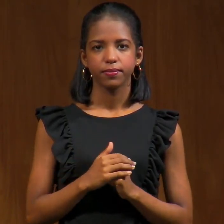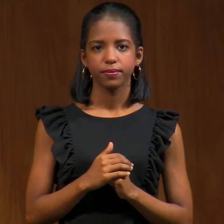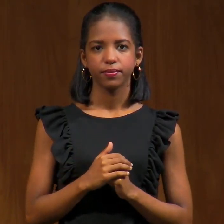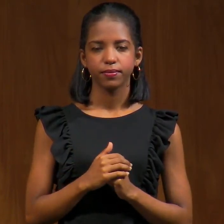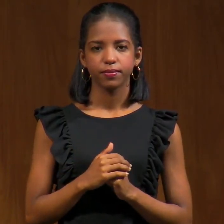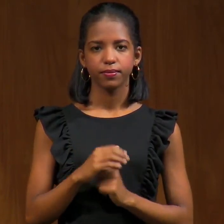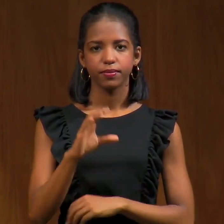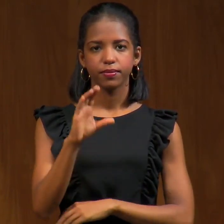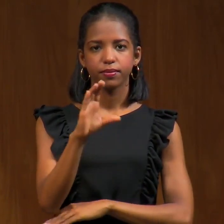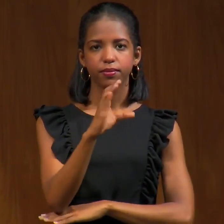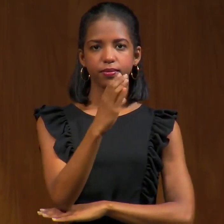Colombia,